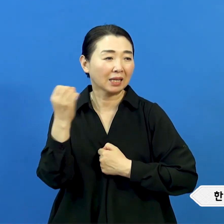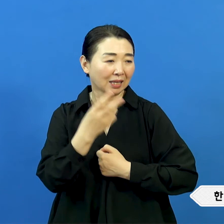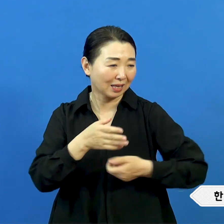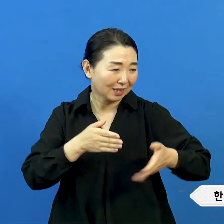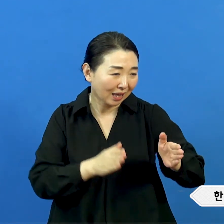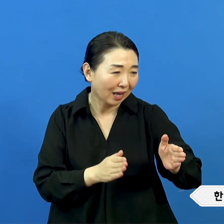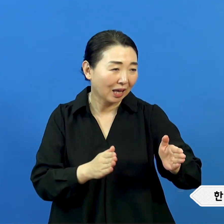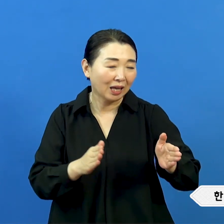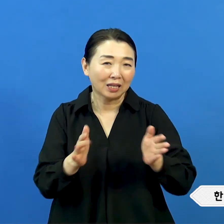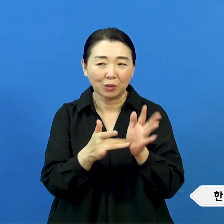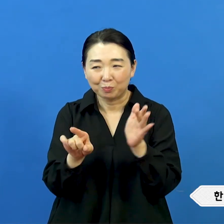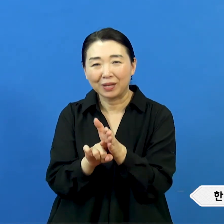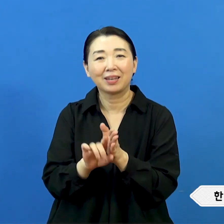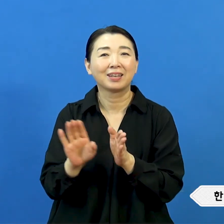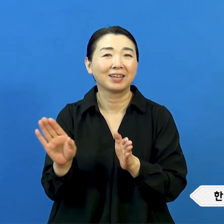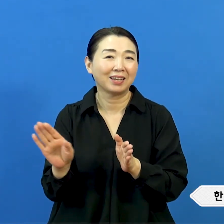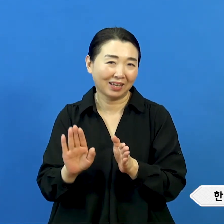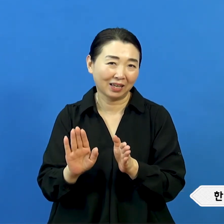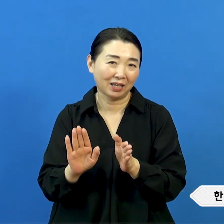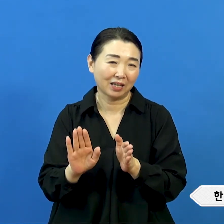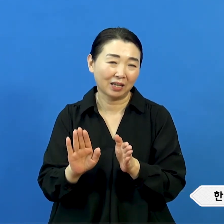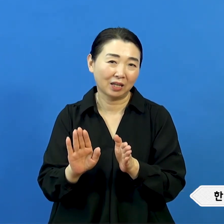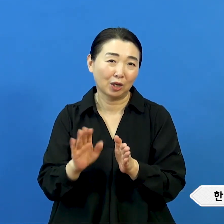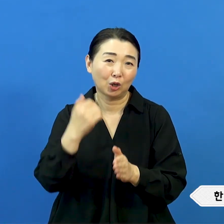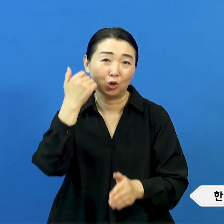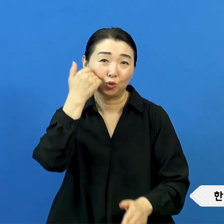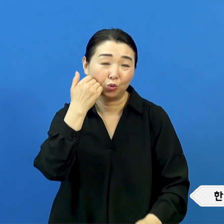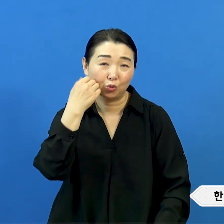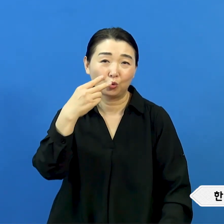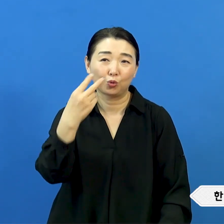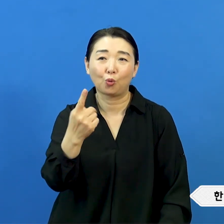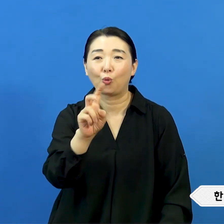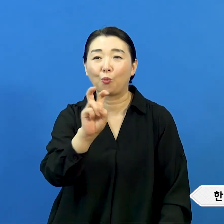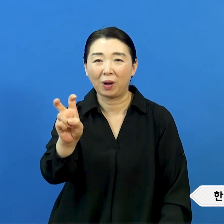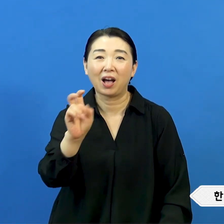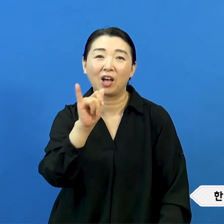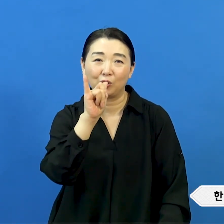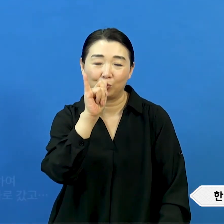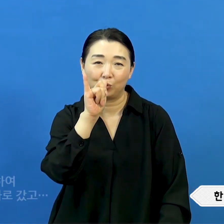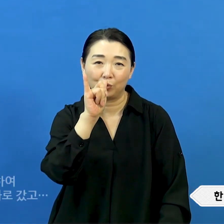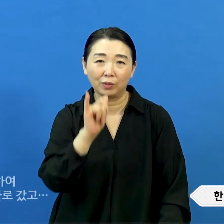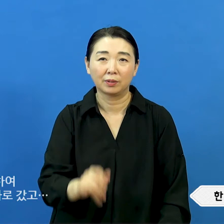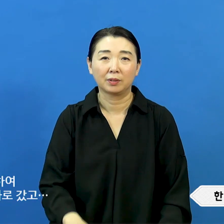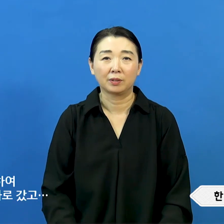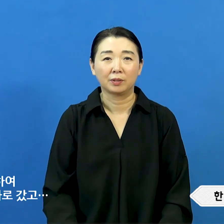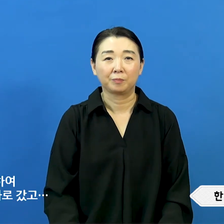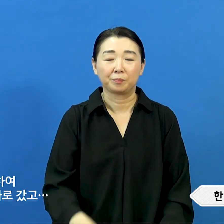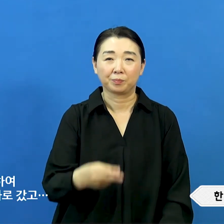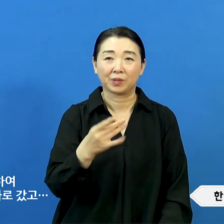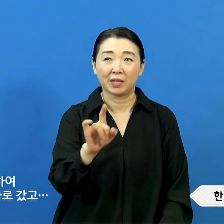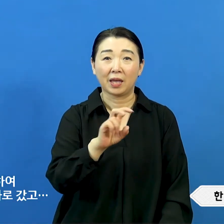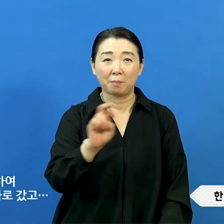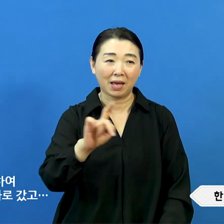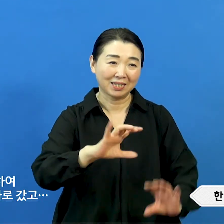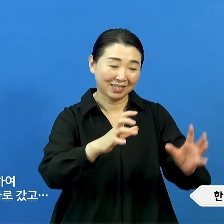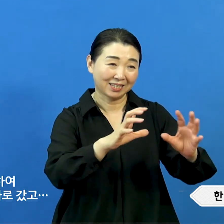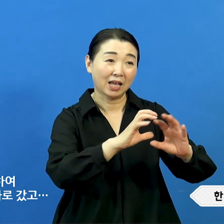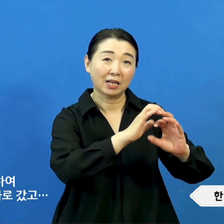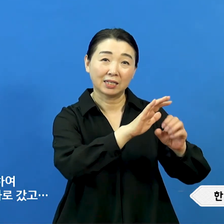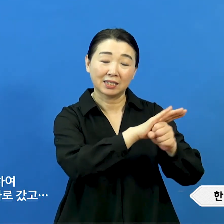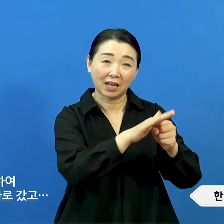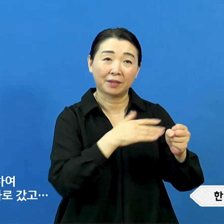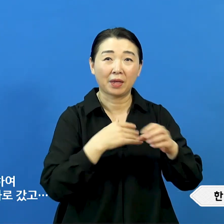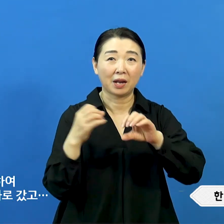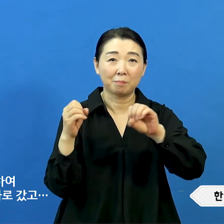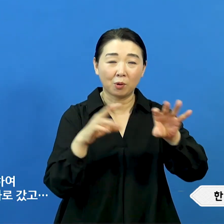사람은 아니었습니다. 데마가 그랬습니다. 디모데후서 4장 10절에 데마는 이 세상을 사랑하여 나를